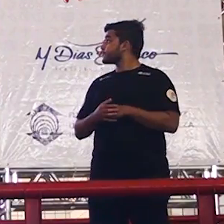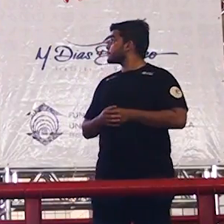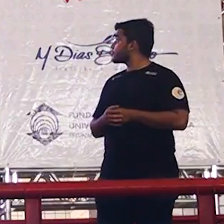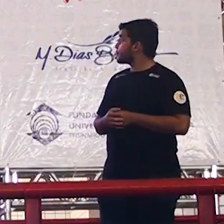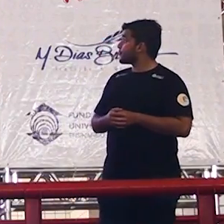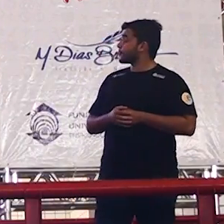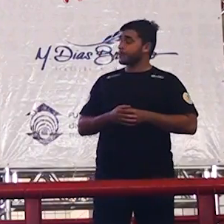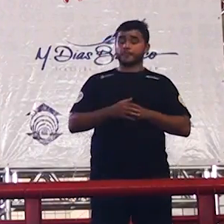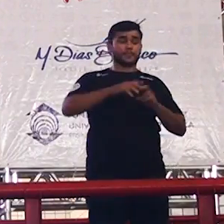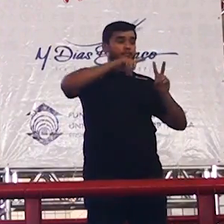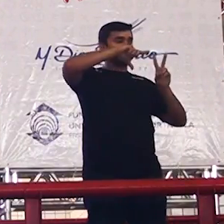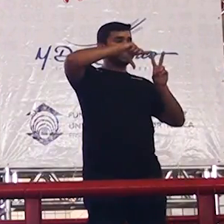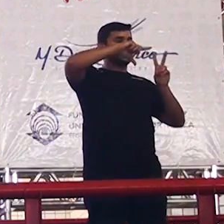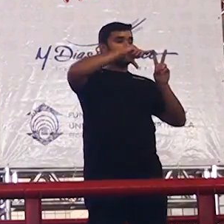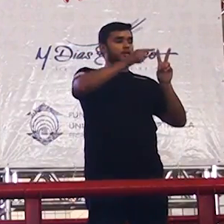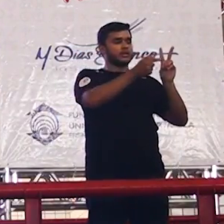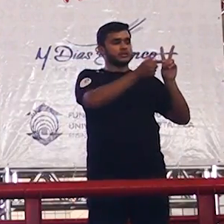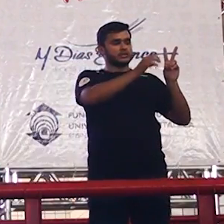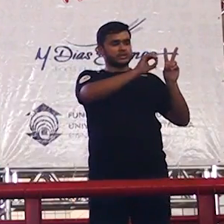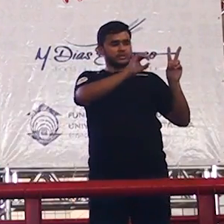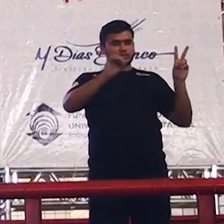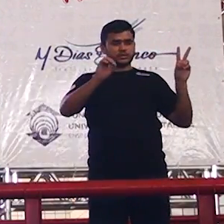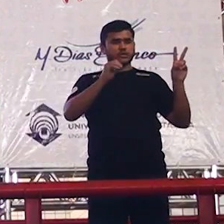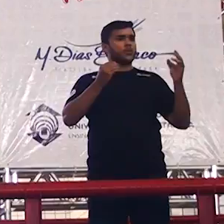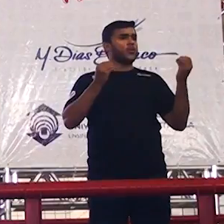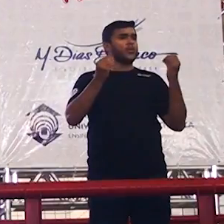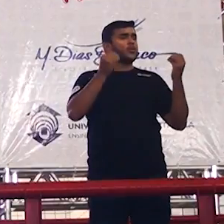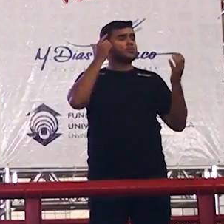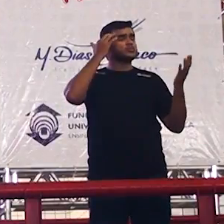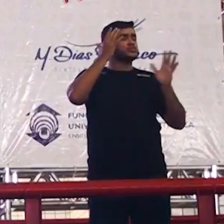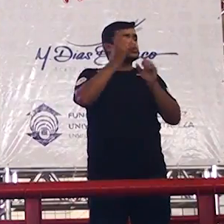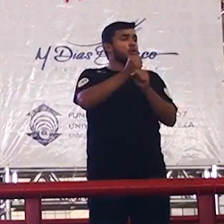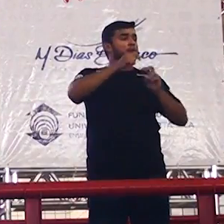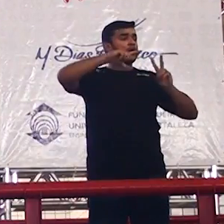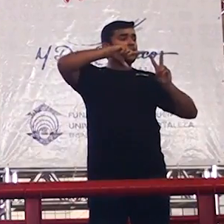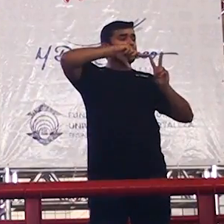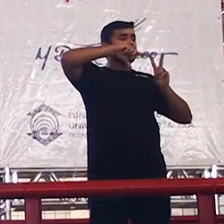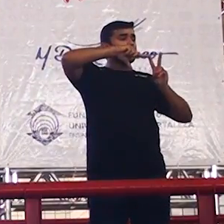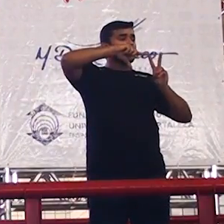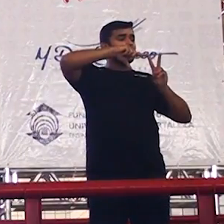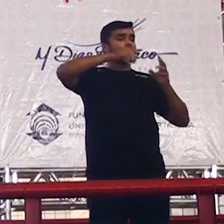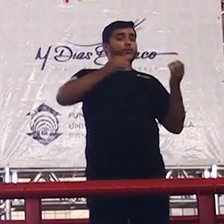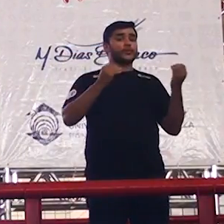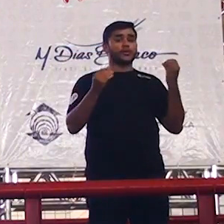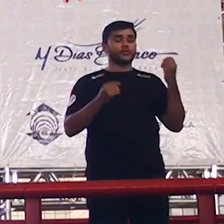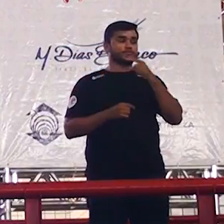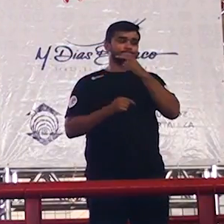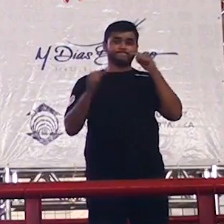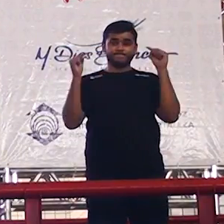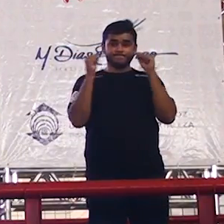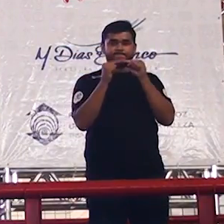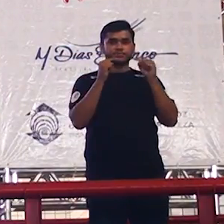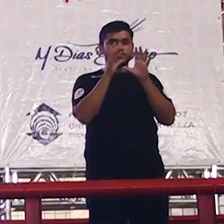como é que na hora eu vou calcular essa raiz? Bom, essa raiz ela não é